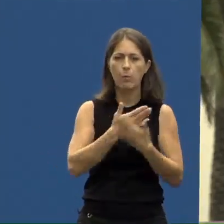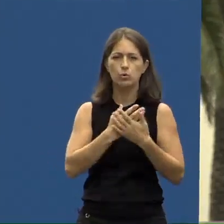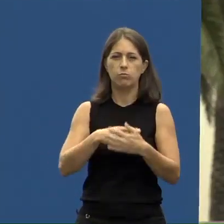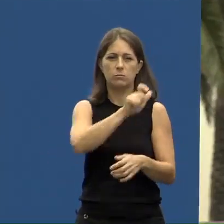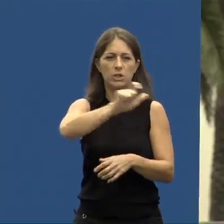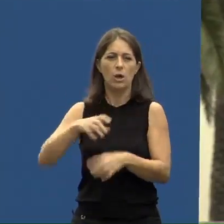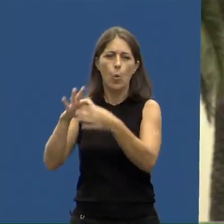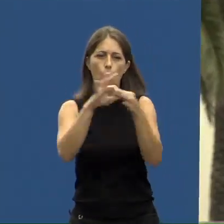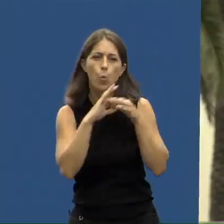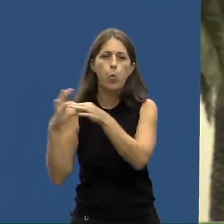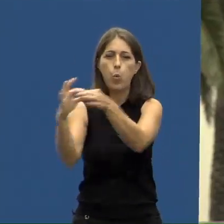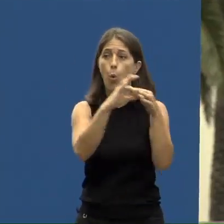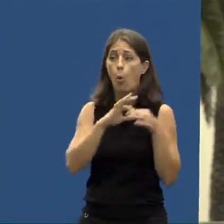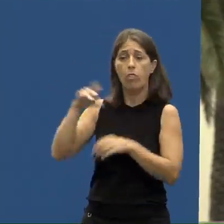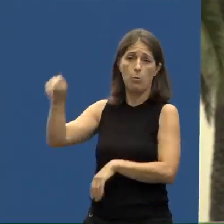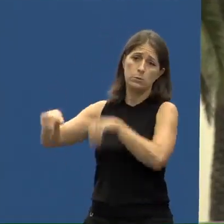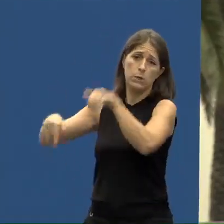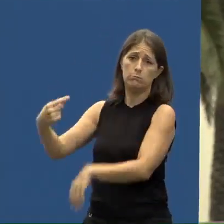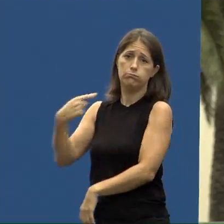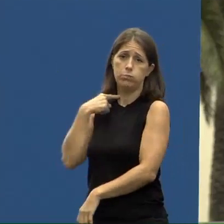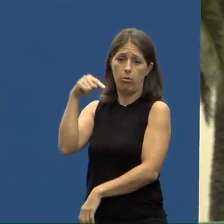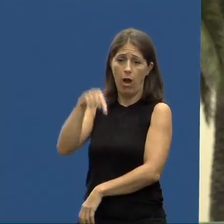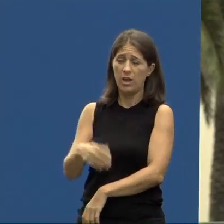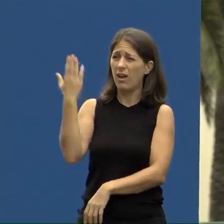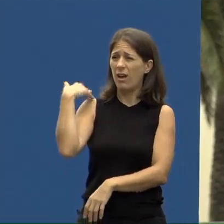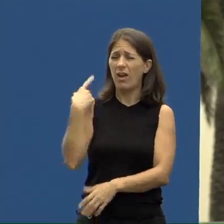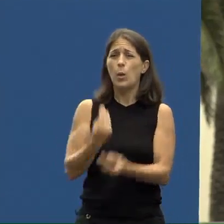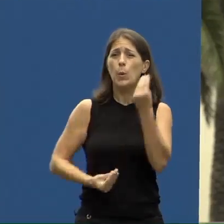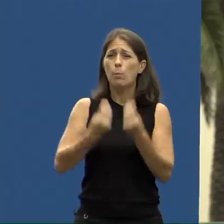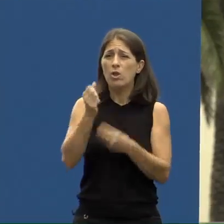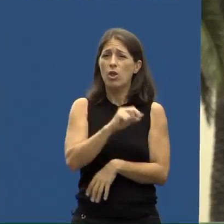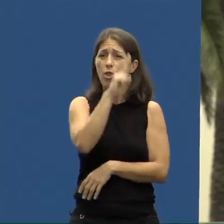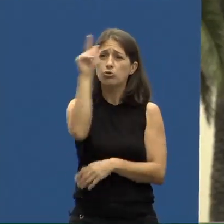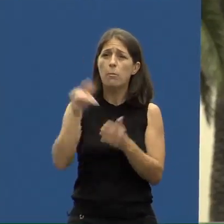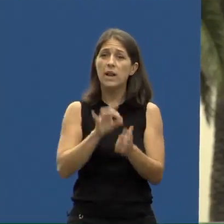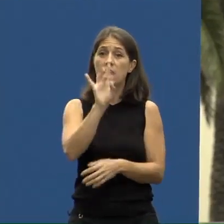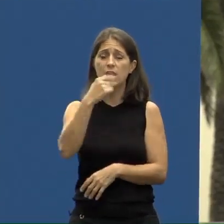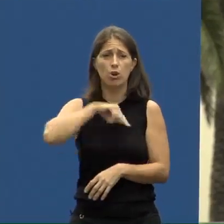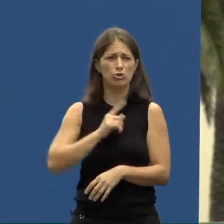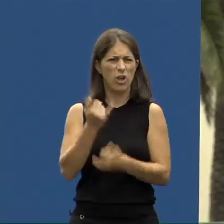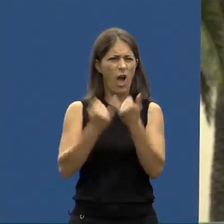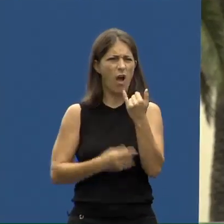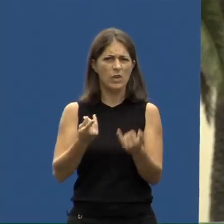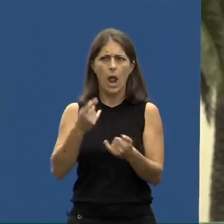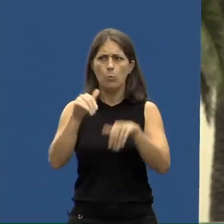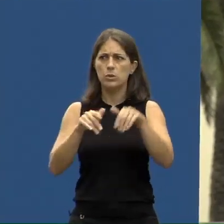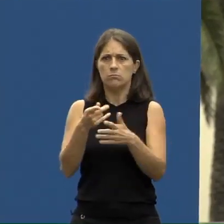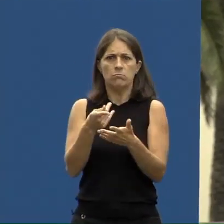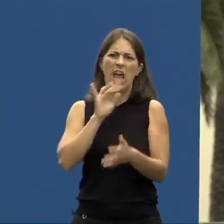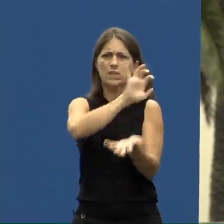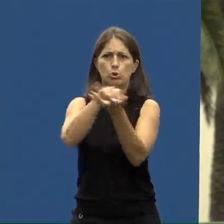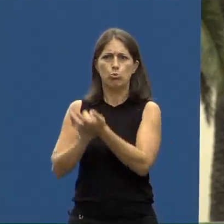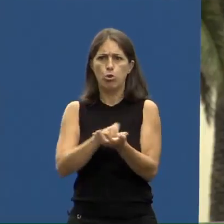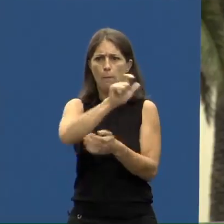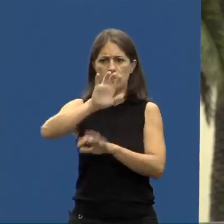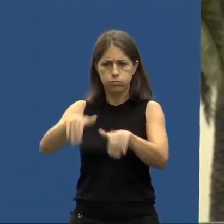popular e unidade popular comeceu a surdir no noso país. En maio de 2015 dixemos que íamos a recuperar as institucións para a xente. E o fixemos. E